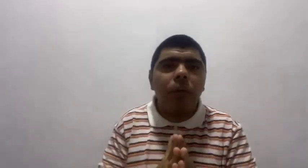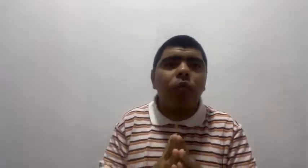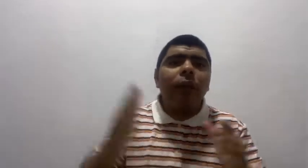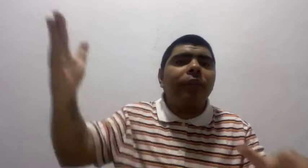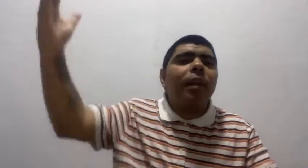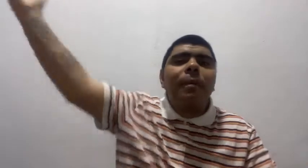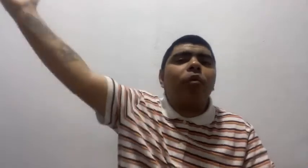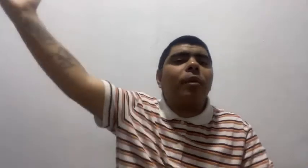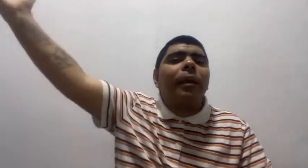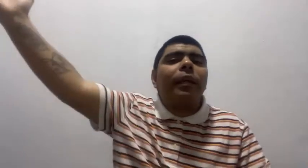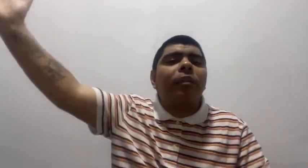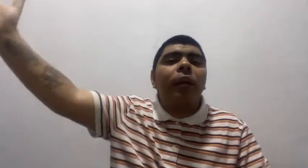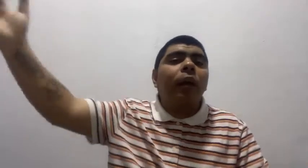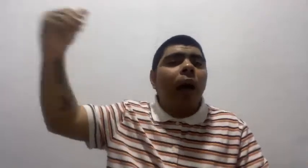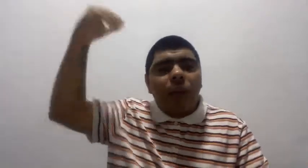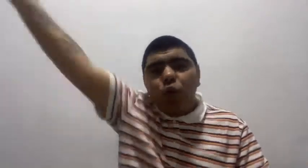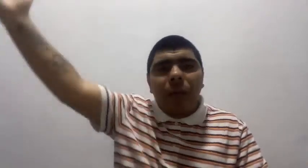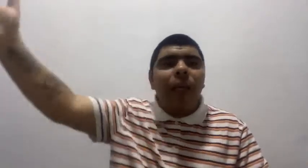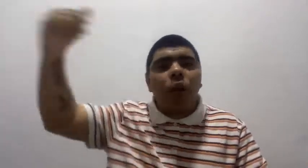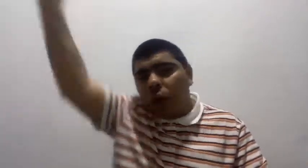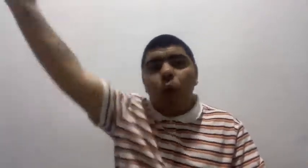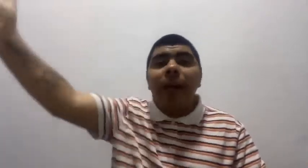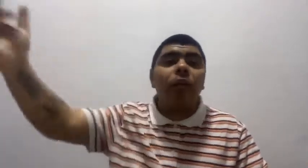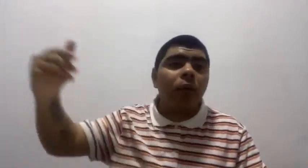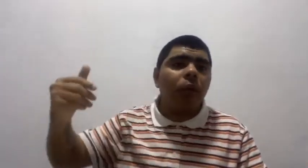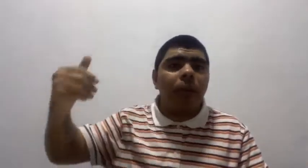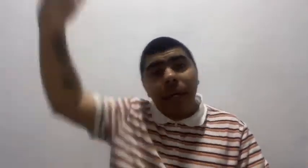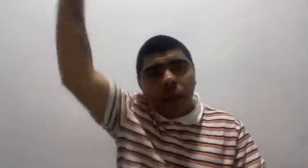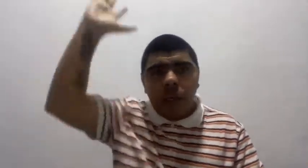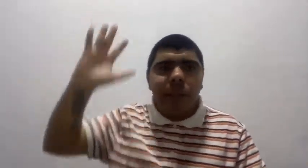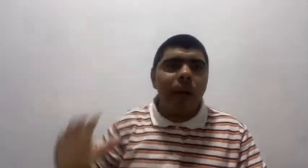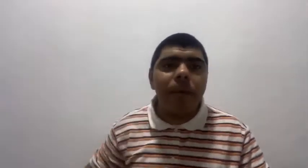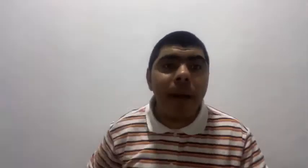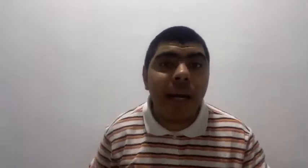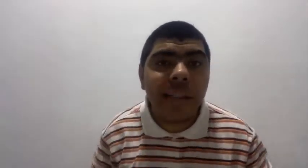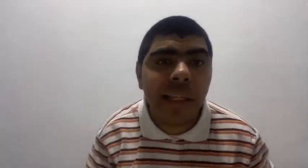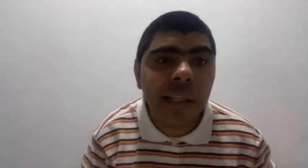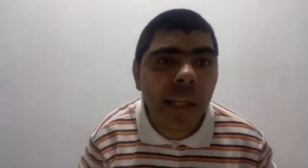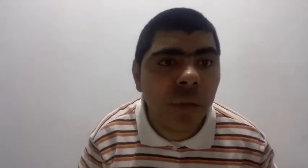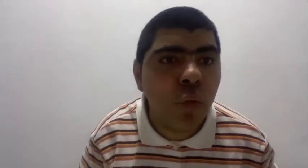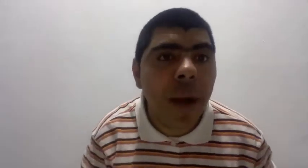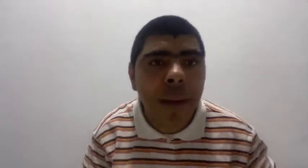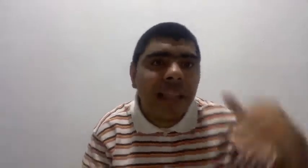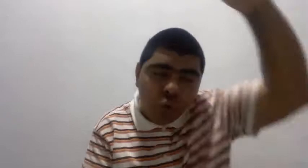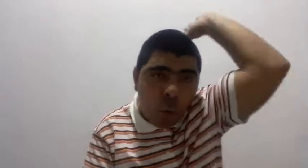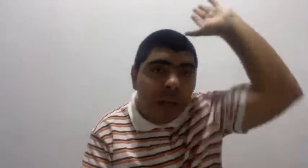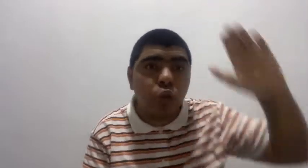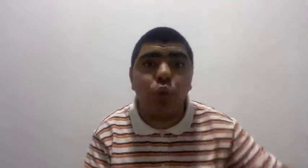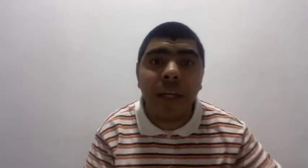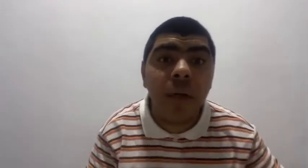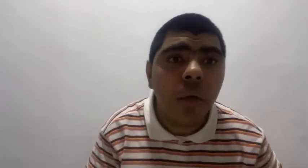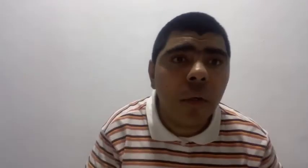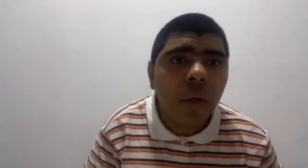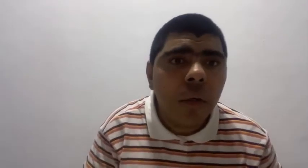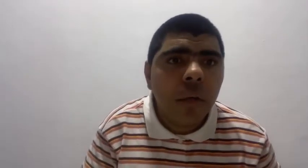No es que ese hermano se parece a su tío, a su abuelo, que tiene la misma característica de su papá, de su abuelo, de su tío.